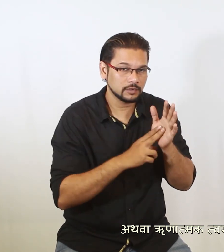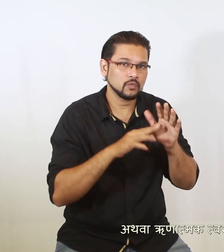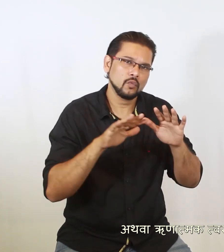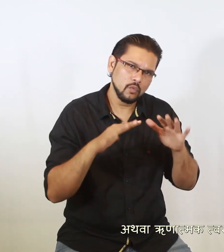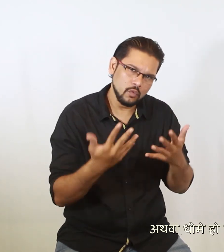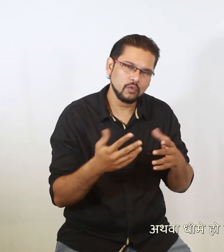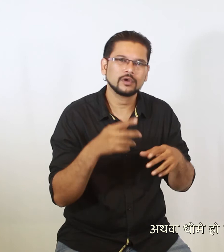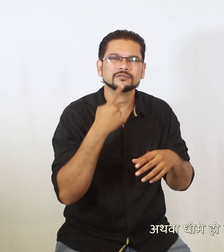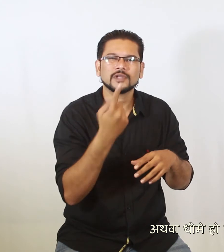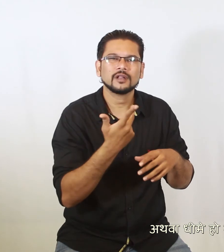अथ्वा धीमे हो जाना